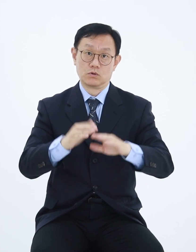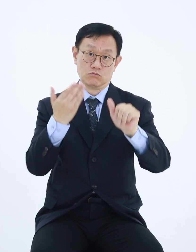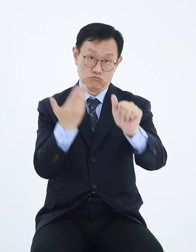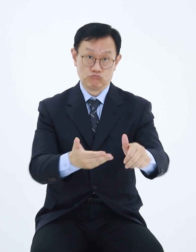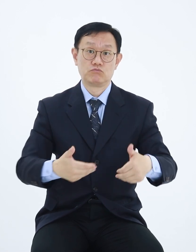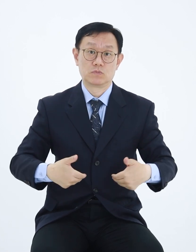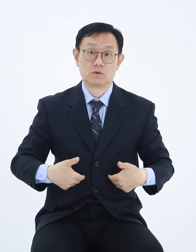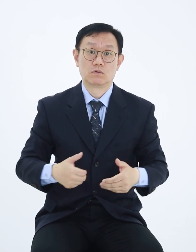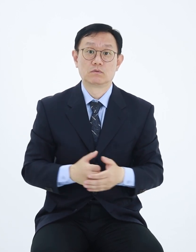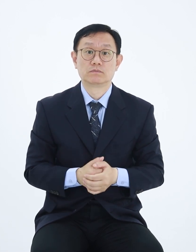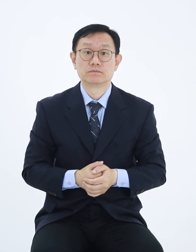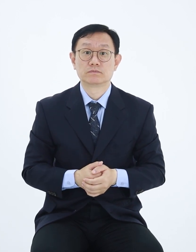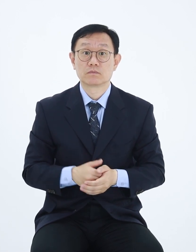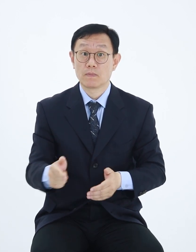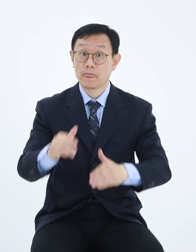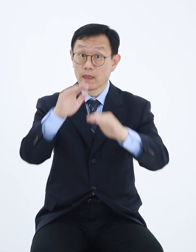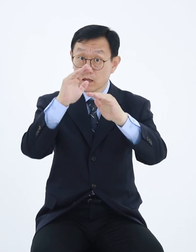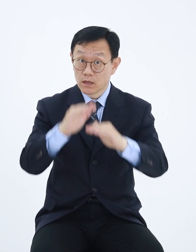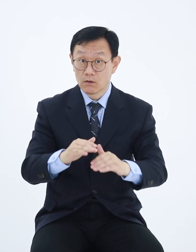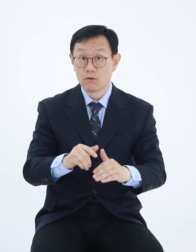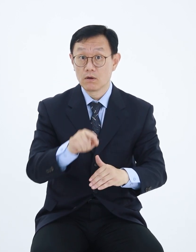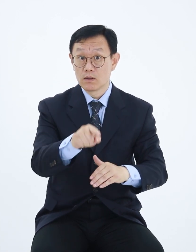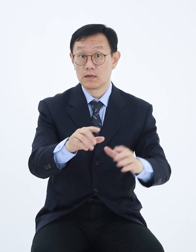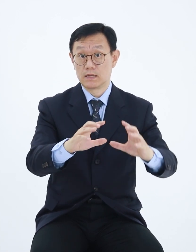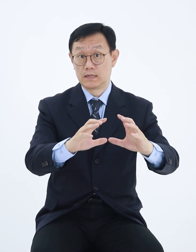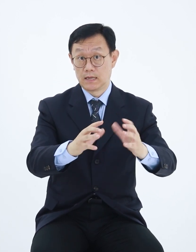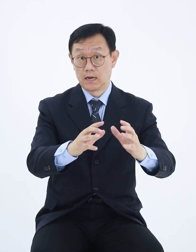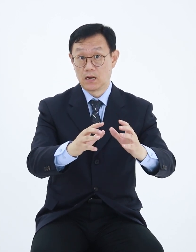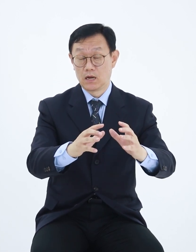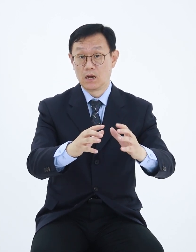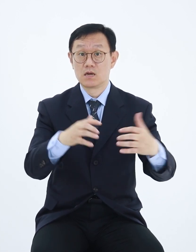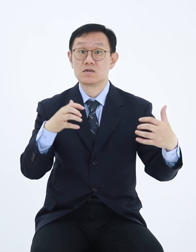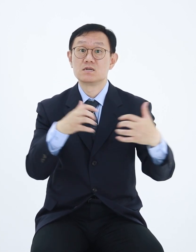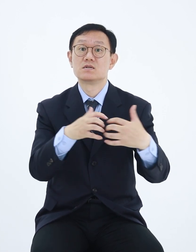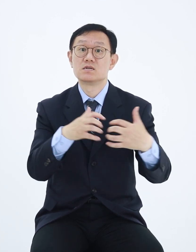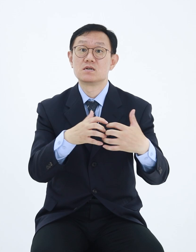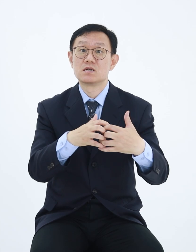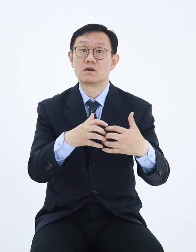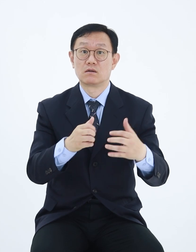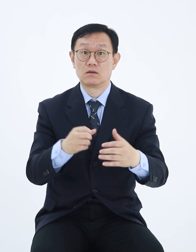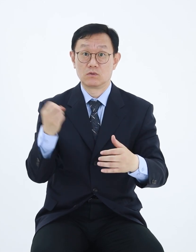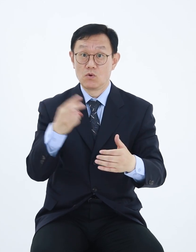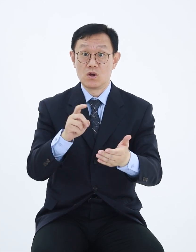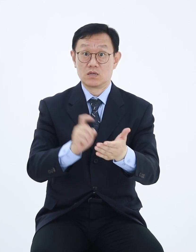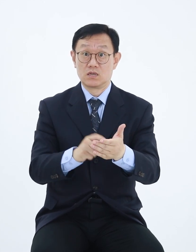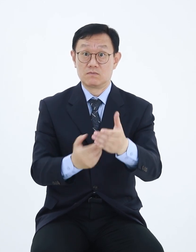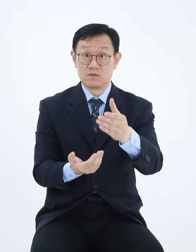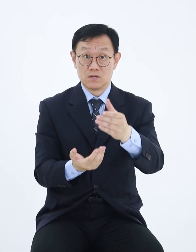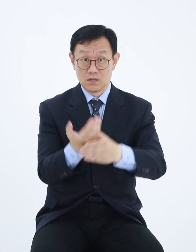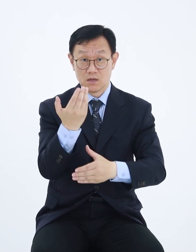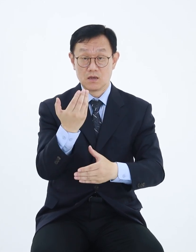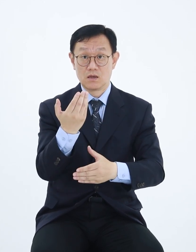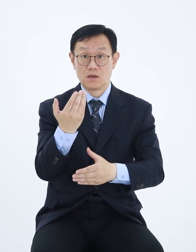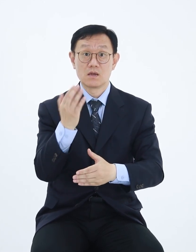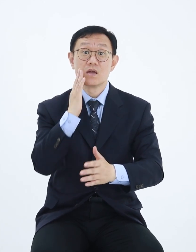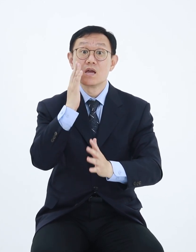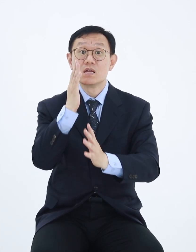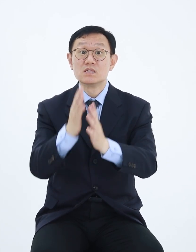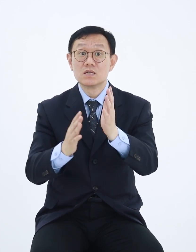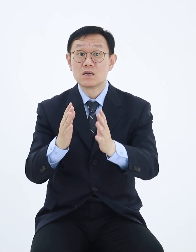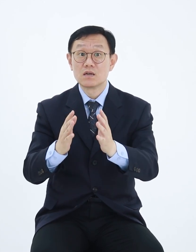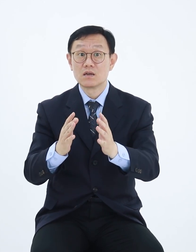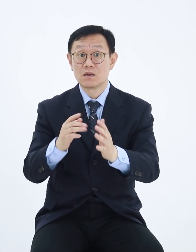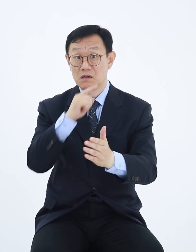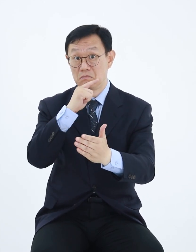취한다. 이 조항은 당사국이 무력 충돌, 인도적 차원의 긴급 사태 및 자연재해